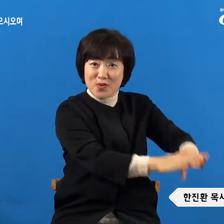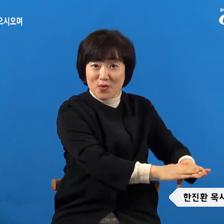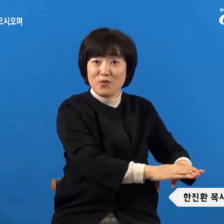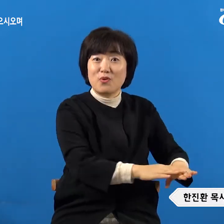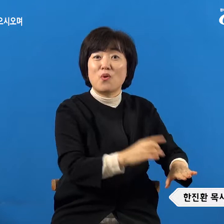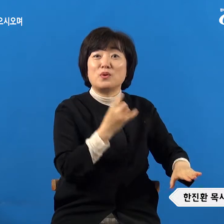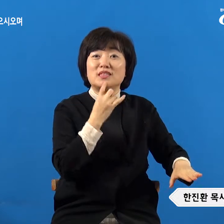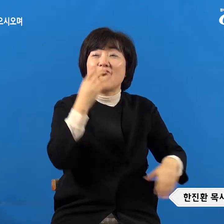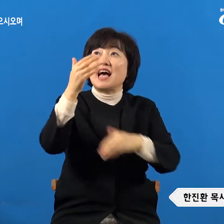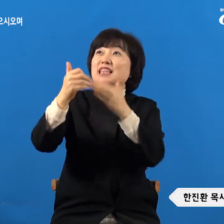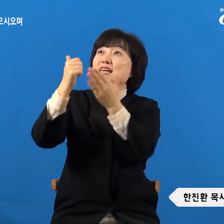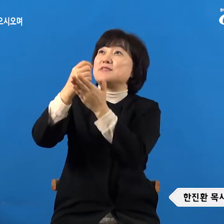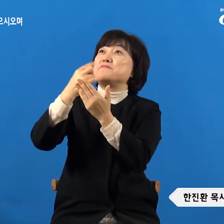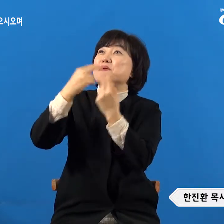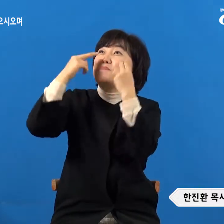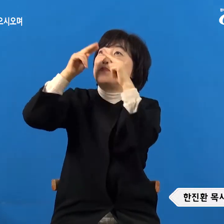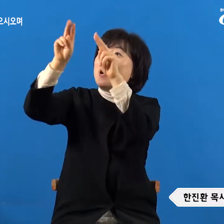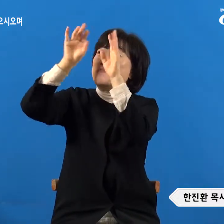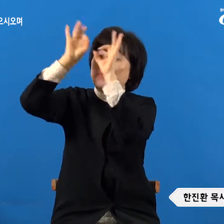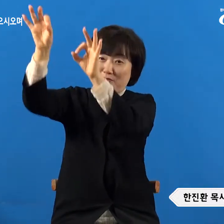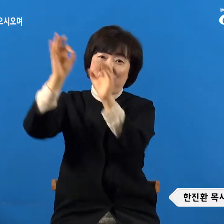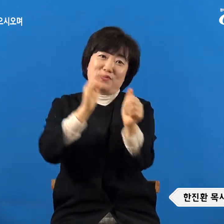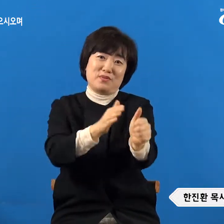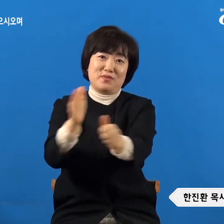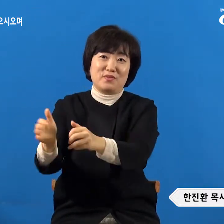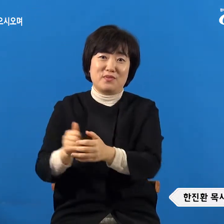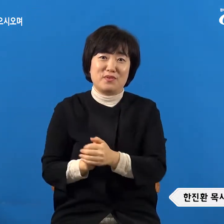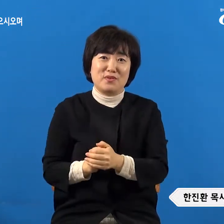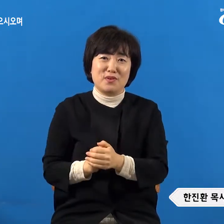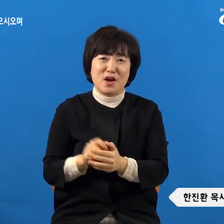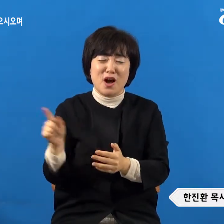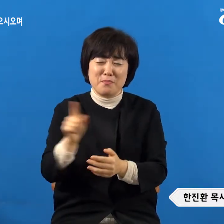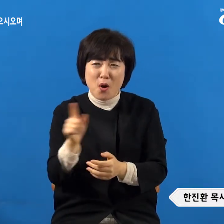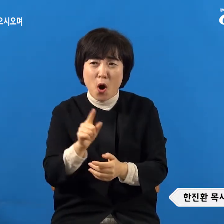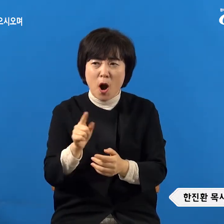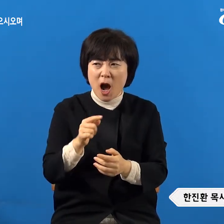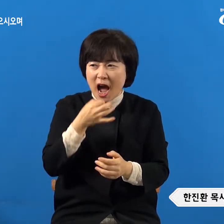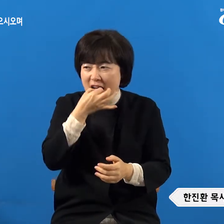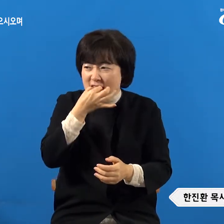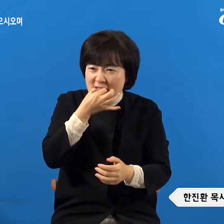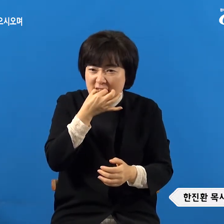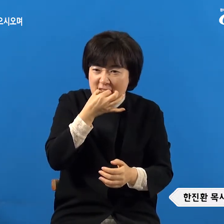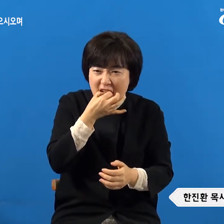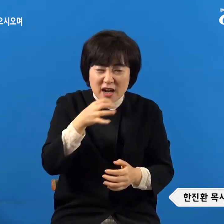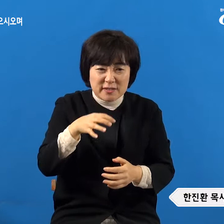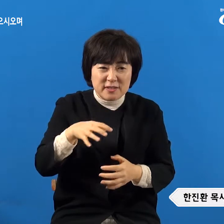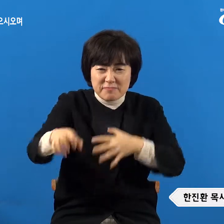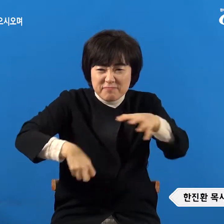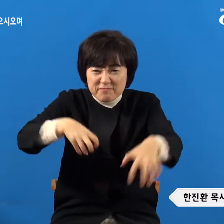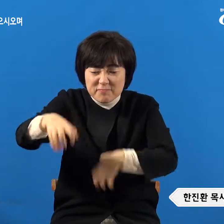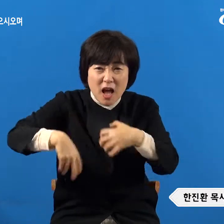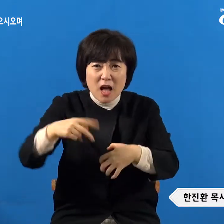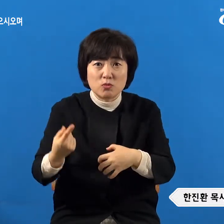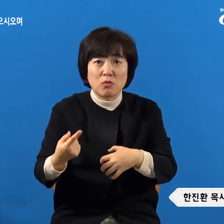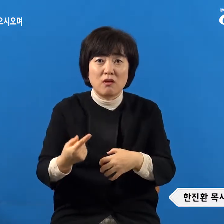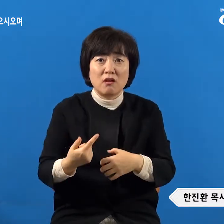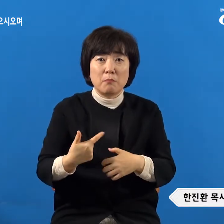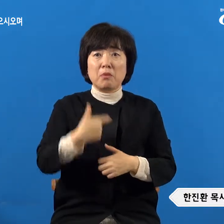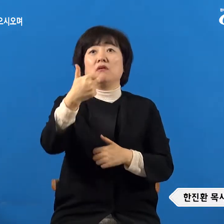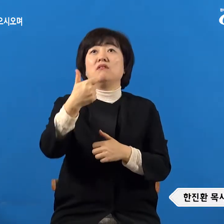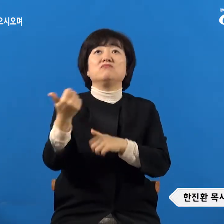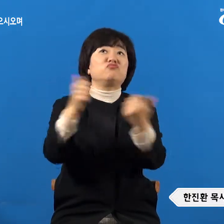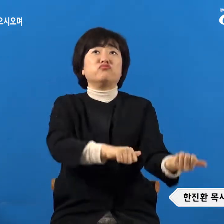것입니다. 아무리 아둥바둥 벌어봤자 가슴에 총 한 방 맞으면 끝나는 것이 인생 아닙니까?